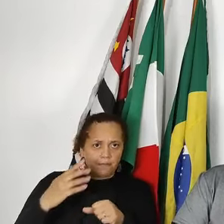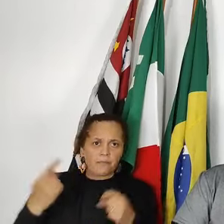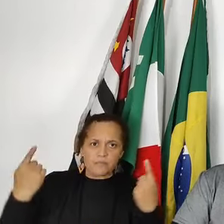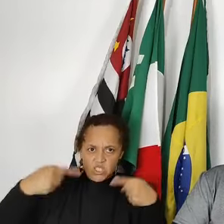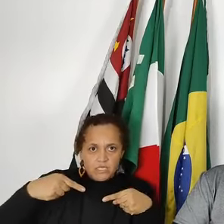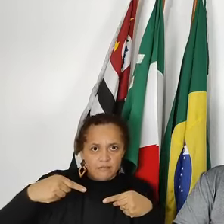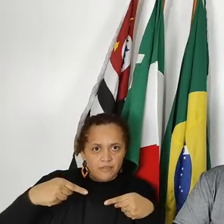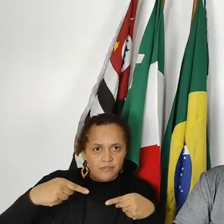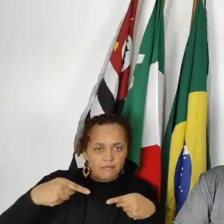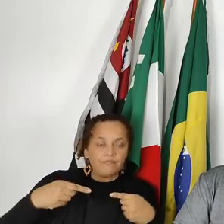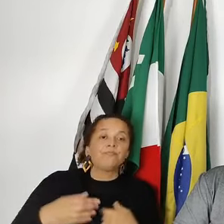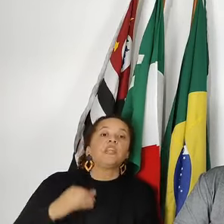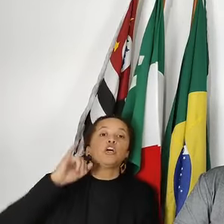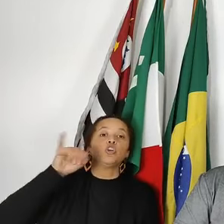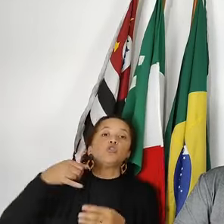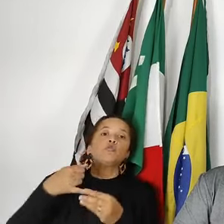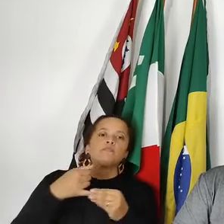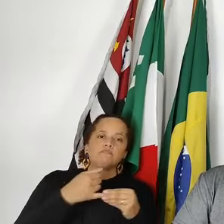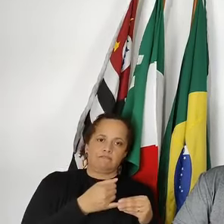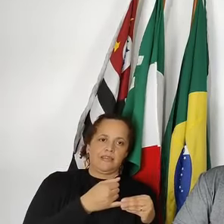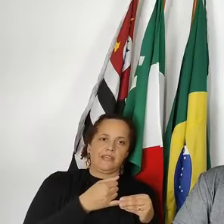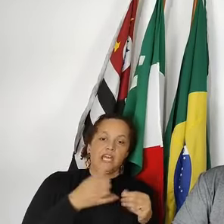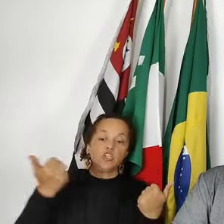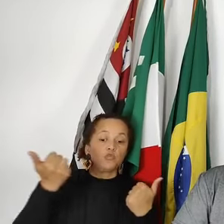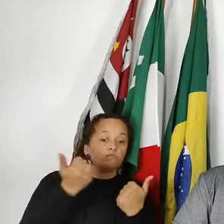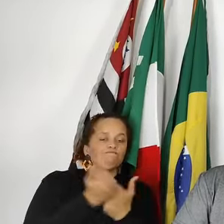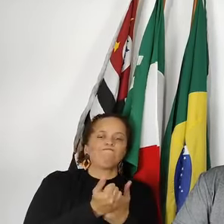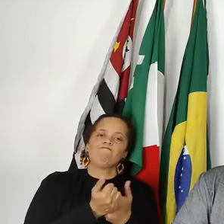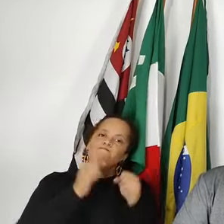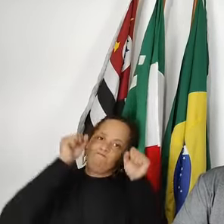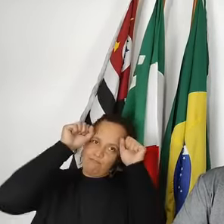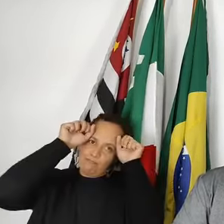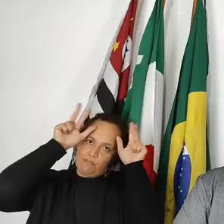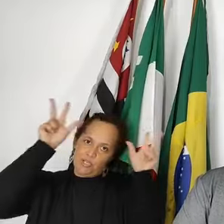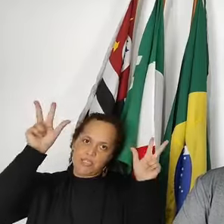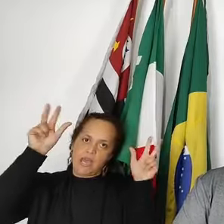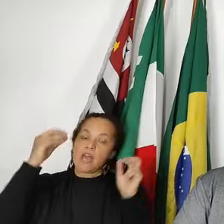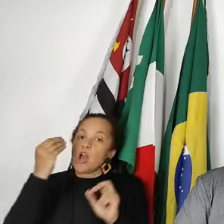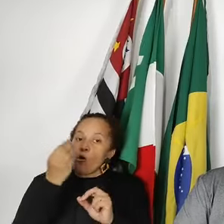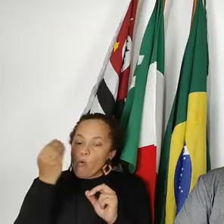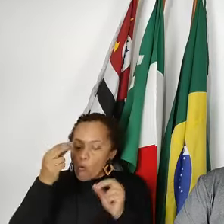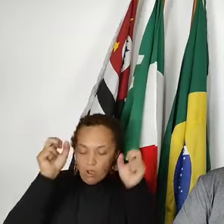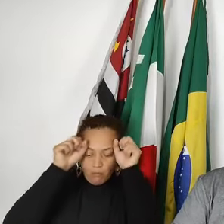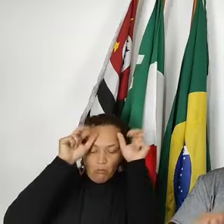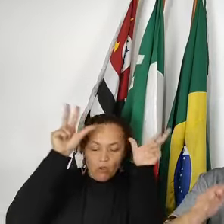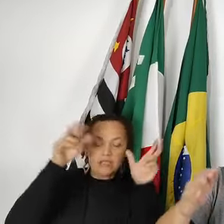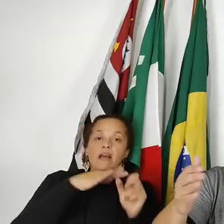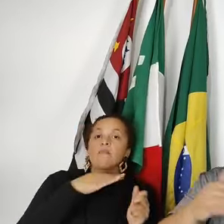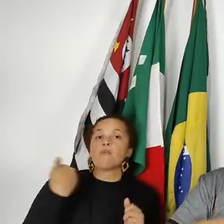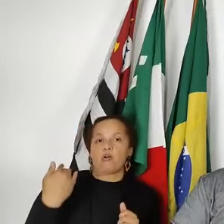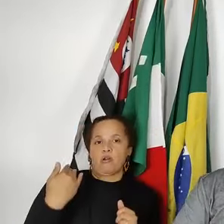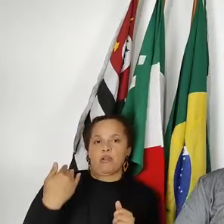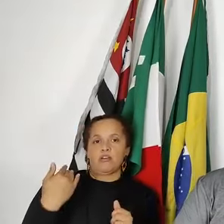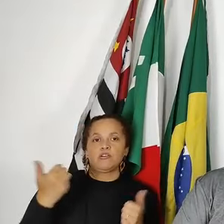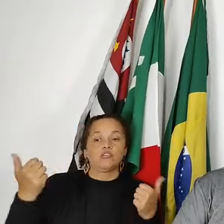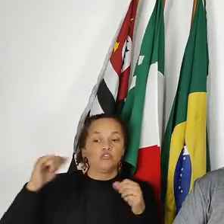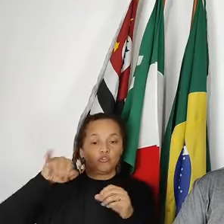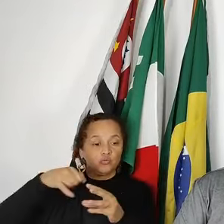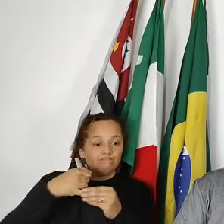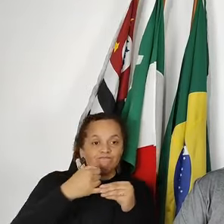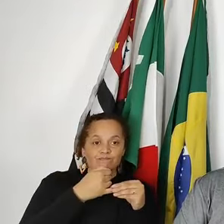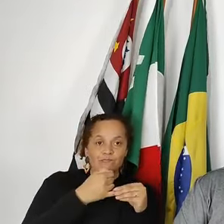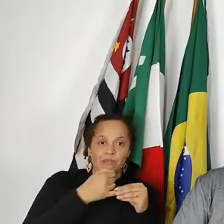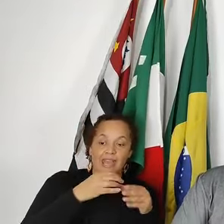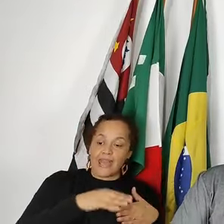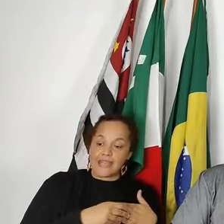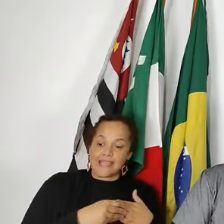Josué, substituir Moisés, após a morte de Moisés, para levar o povo à terra prometida.